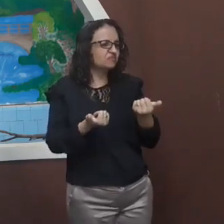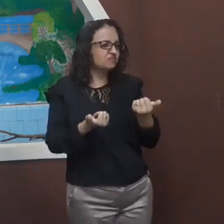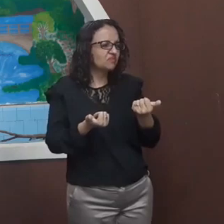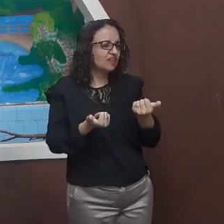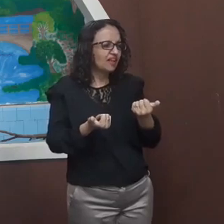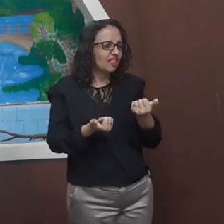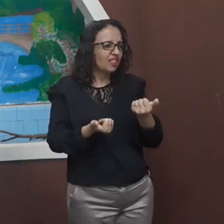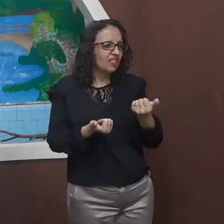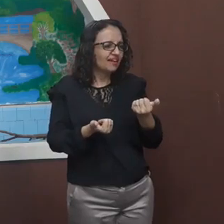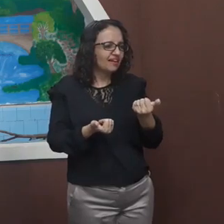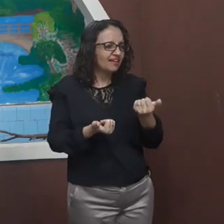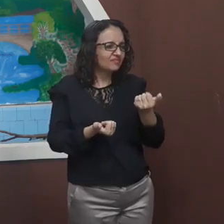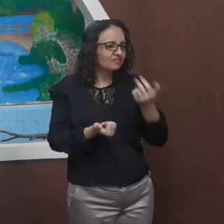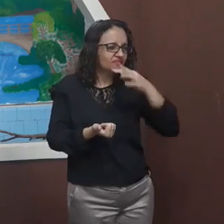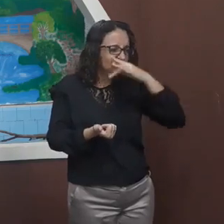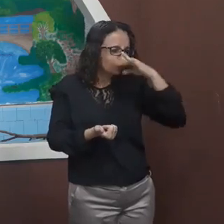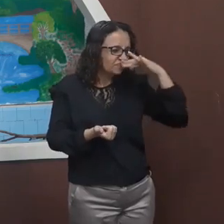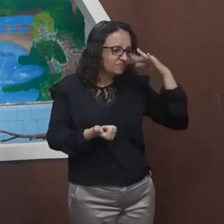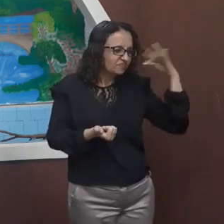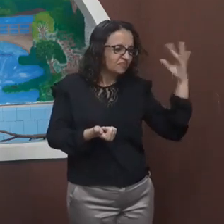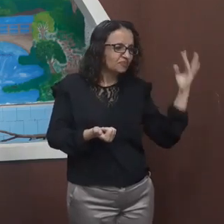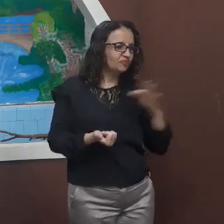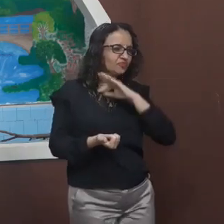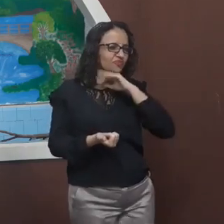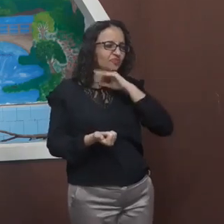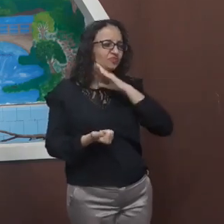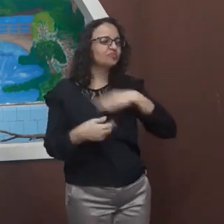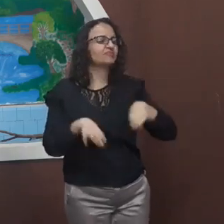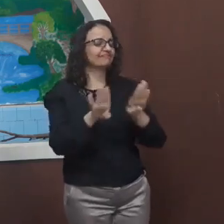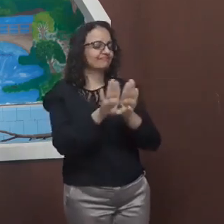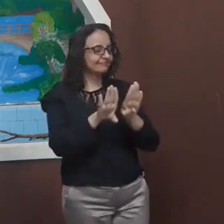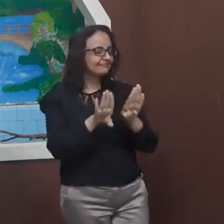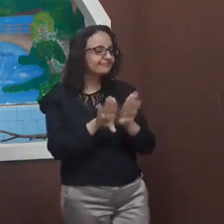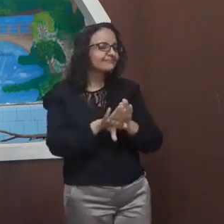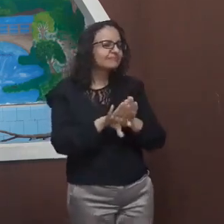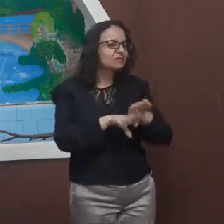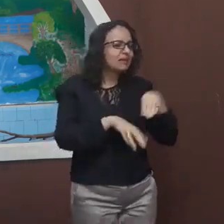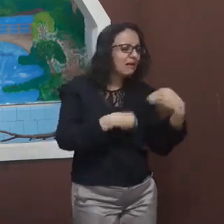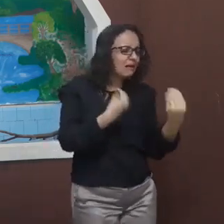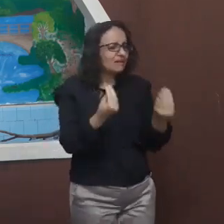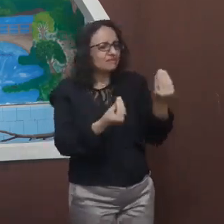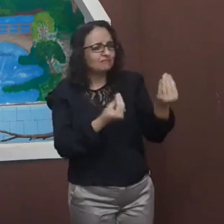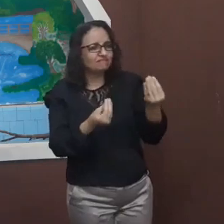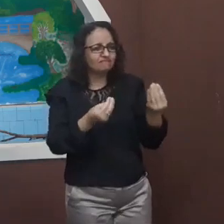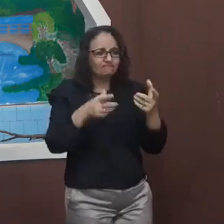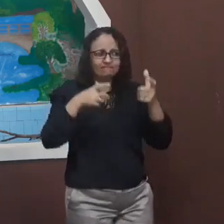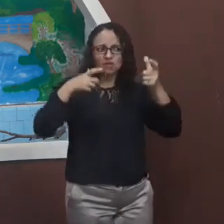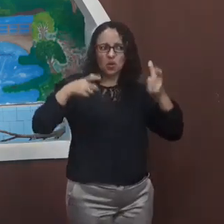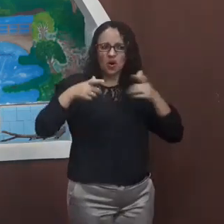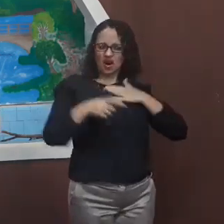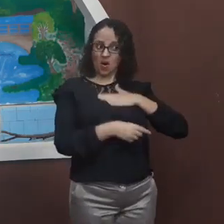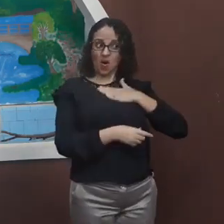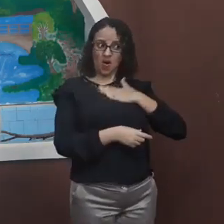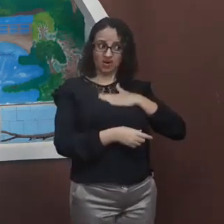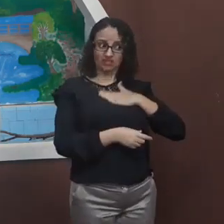boi, né? E outras coisas mais. Não é um lugar